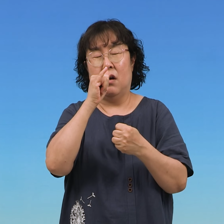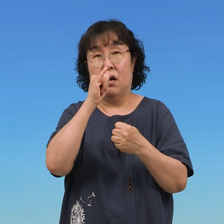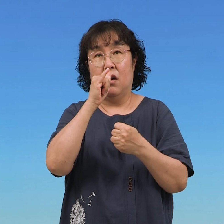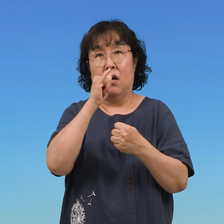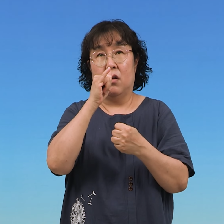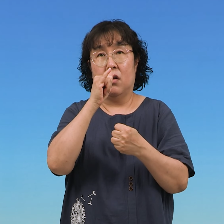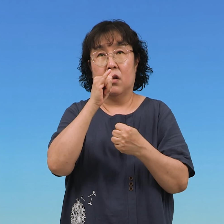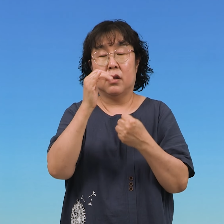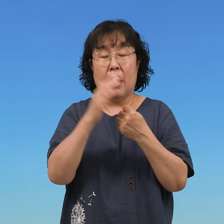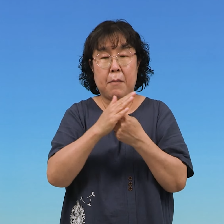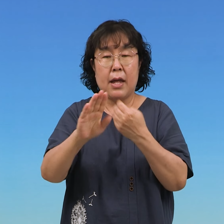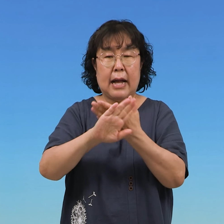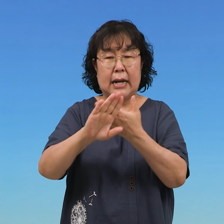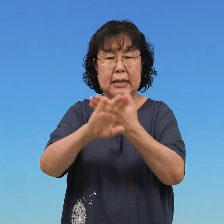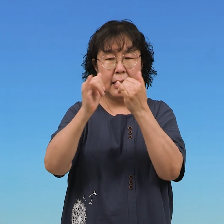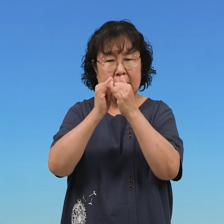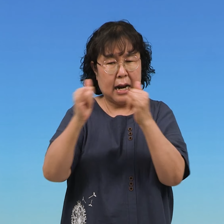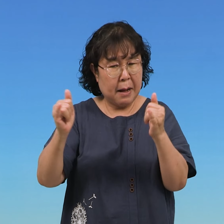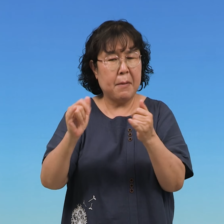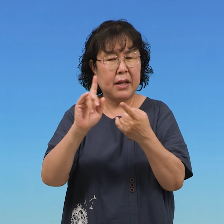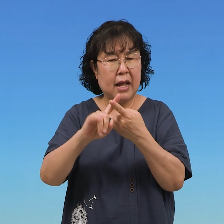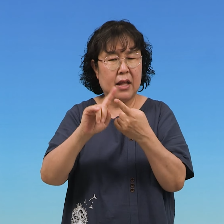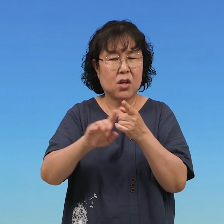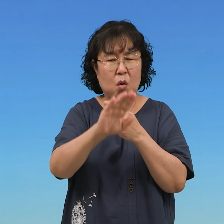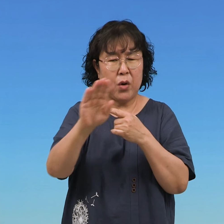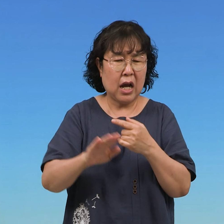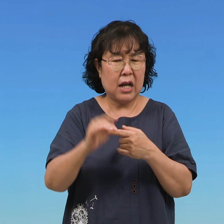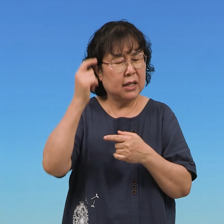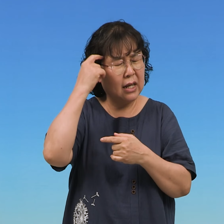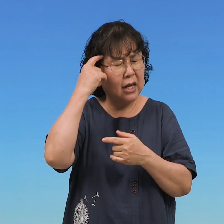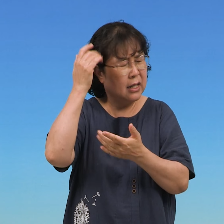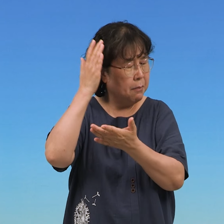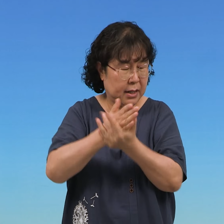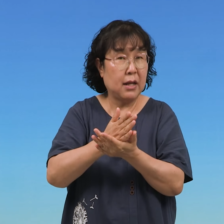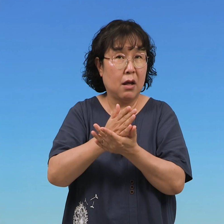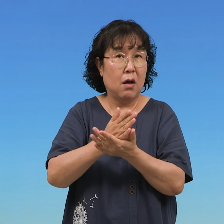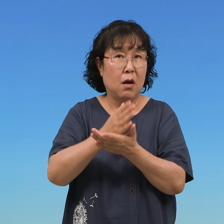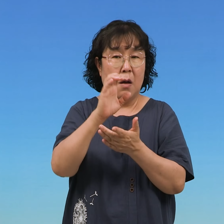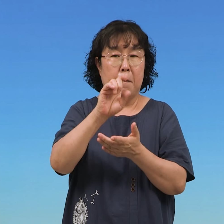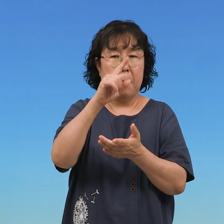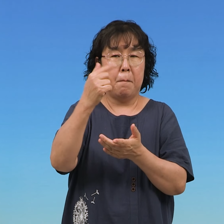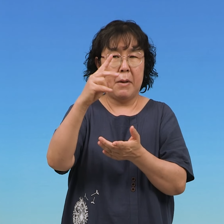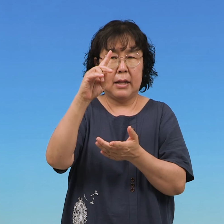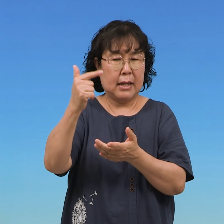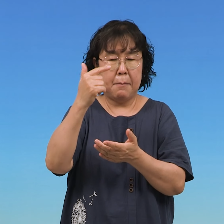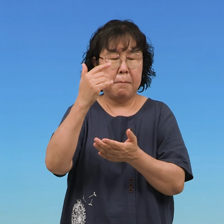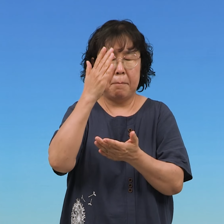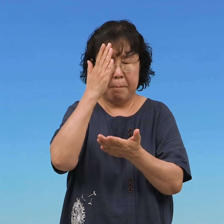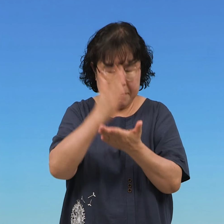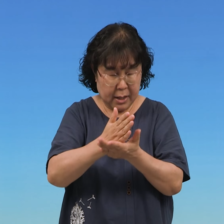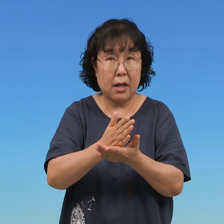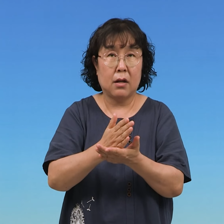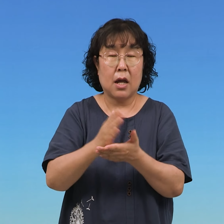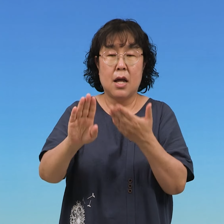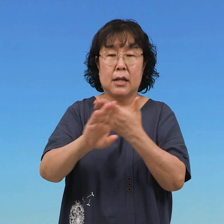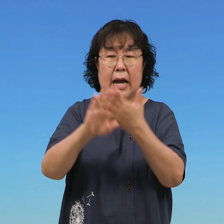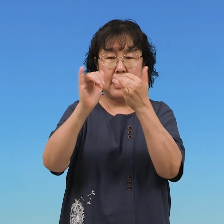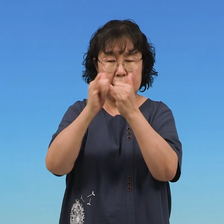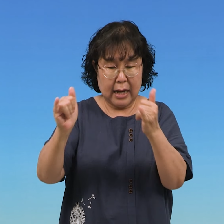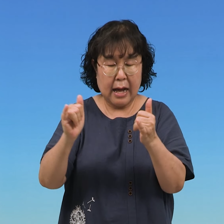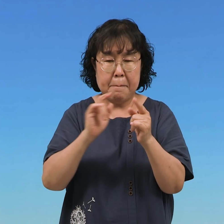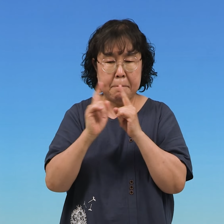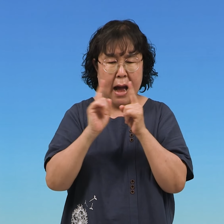아예 판단을 안 하는 게 제일 좋습니다. 그리고 또 뭔 얘기 들으면 하지 마라 그러세요. 우리 얘기하려고 만났는데 왜